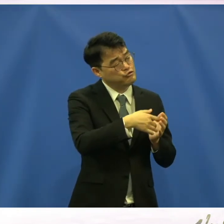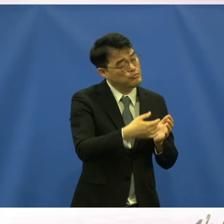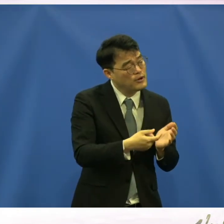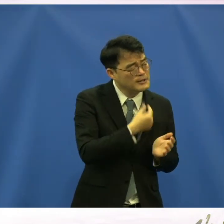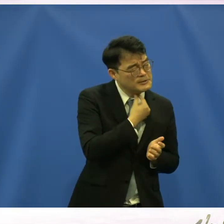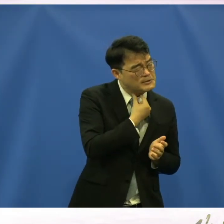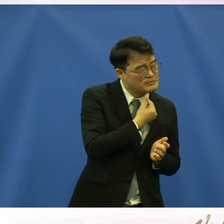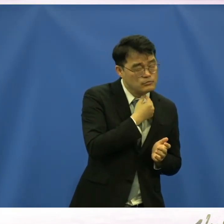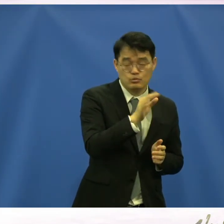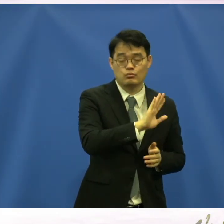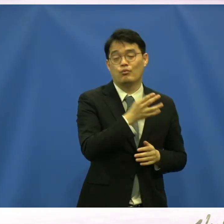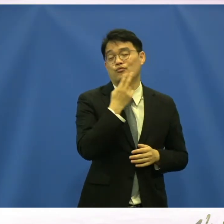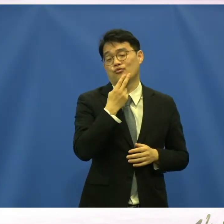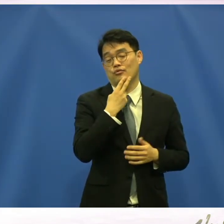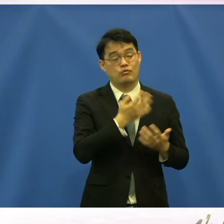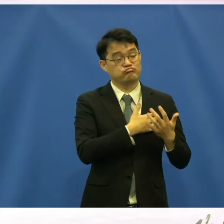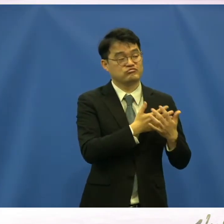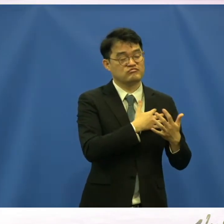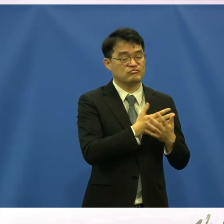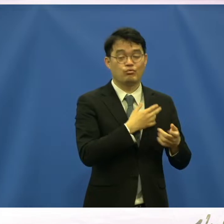불안해하지 않아.